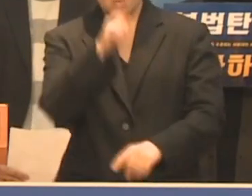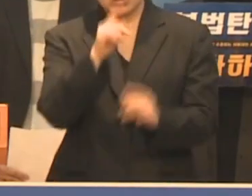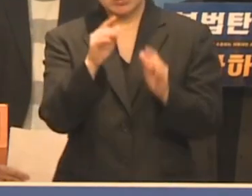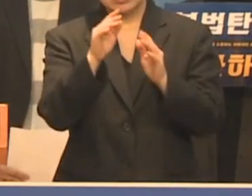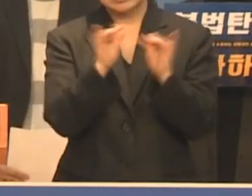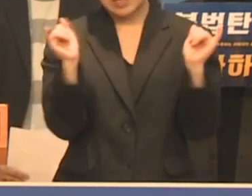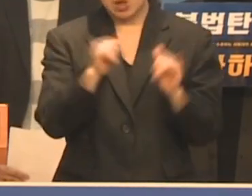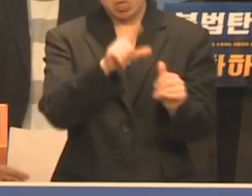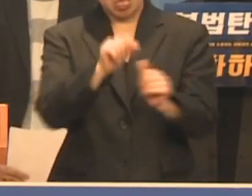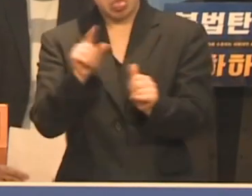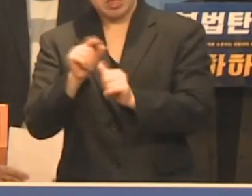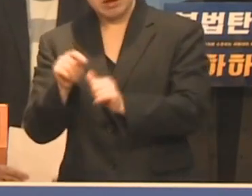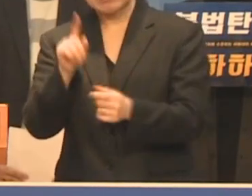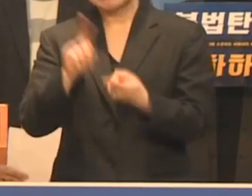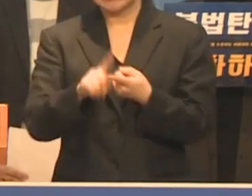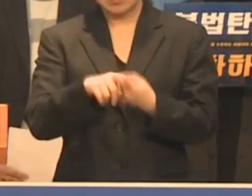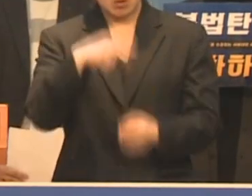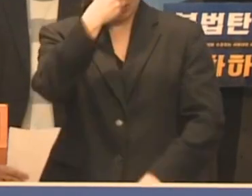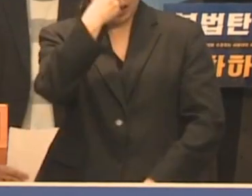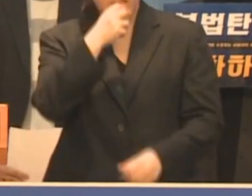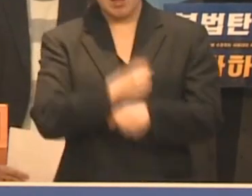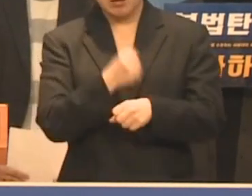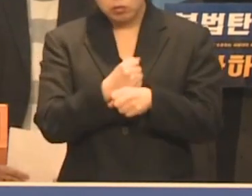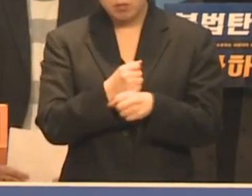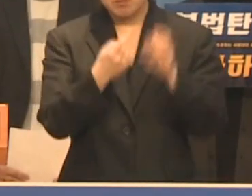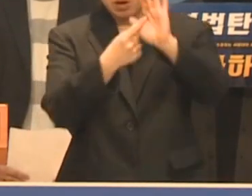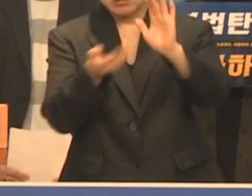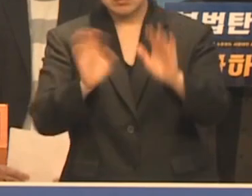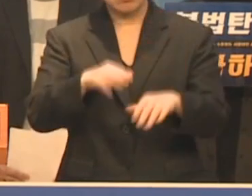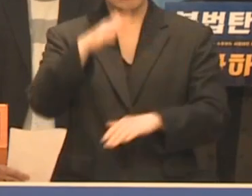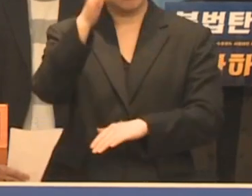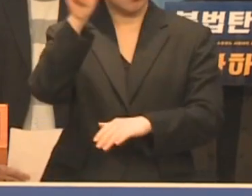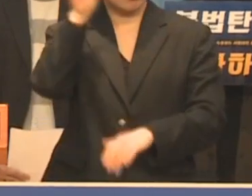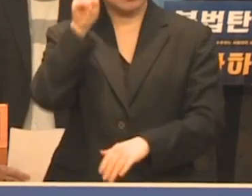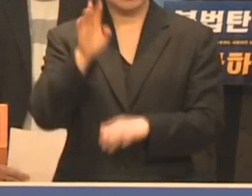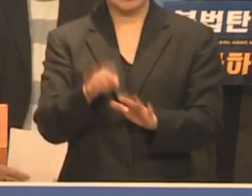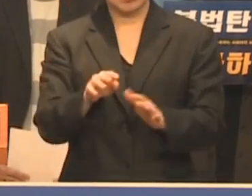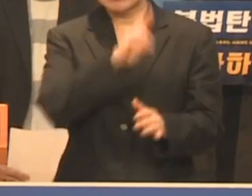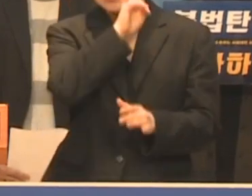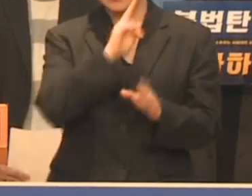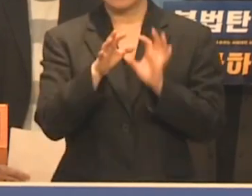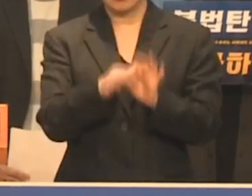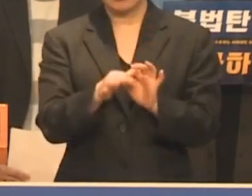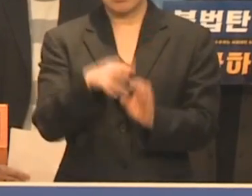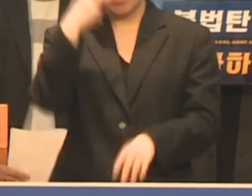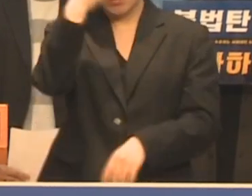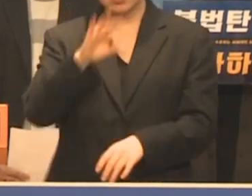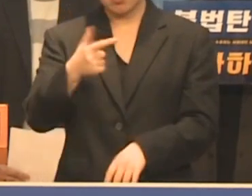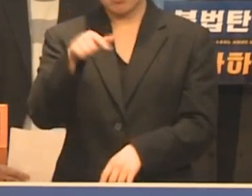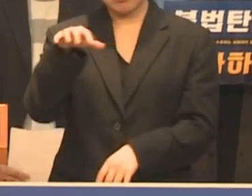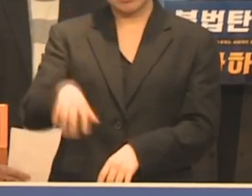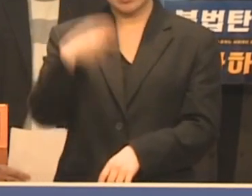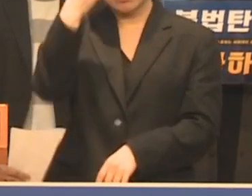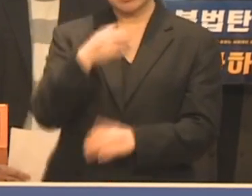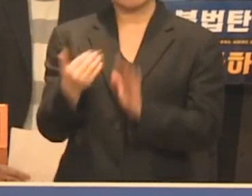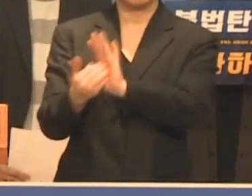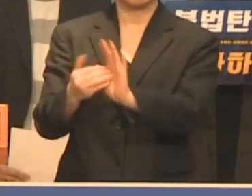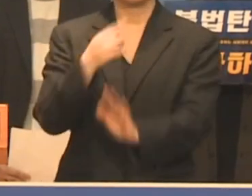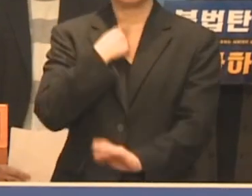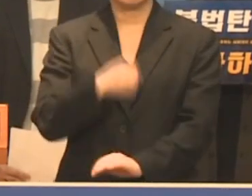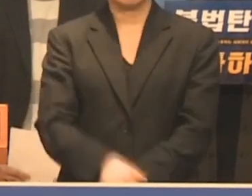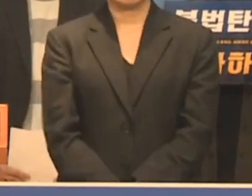없는 수사를 받겠다고 밝혔다가 돌연 중선관위 회의 이후 의혹과 관련돼 감사원의 감사를 거부하기도